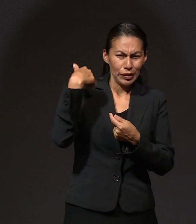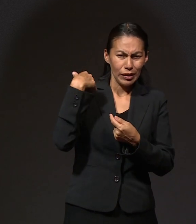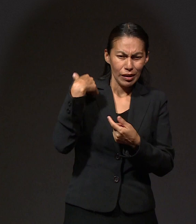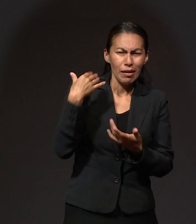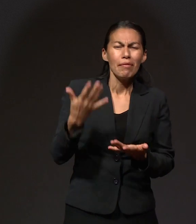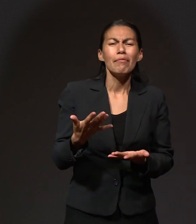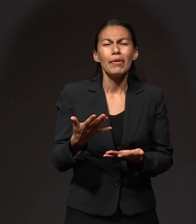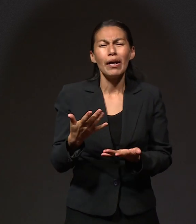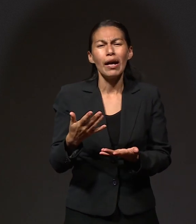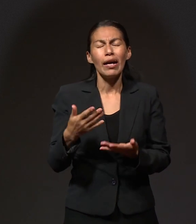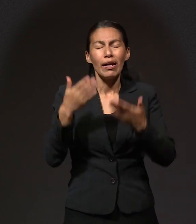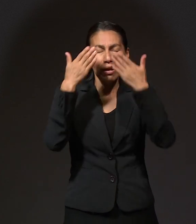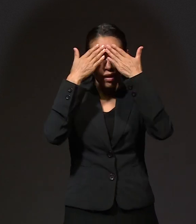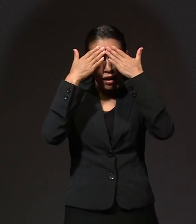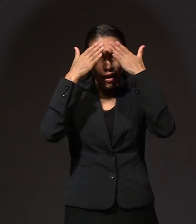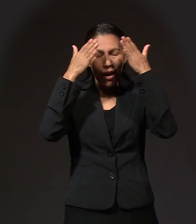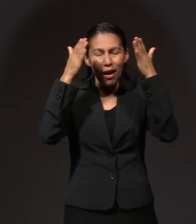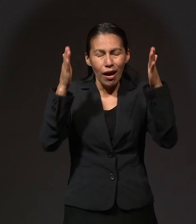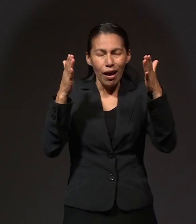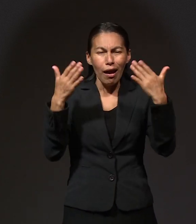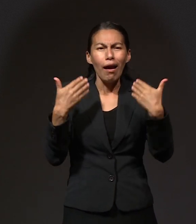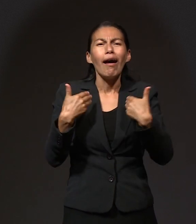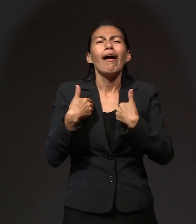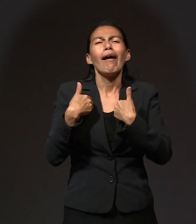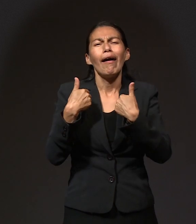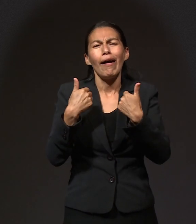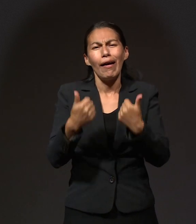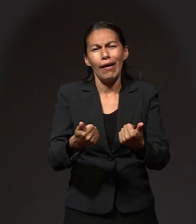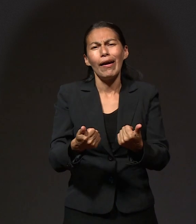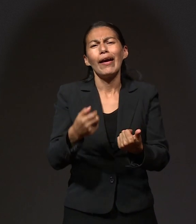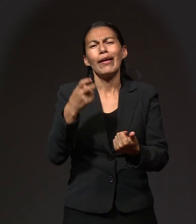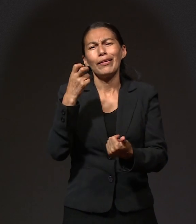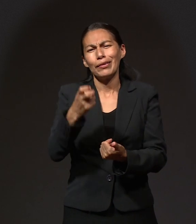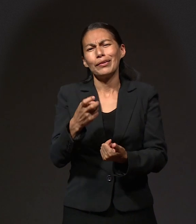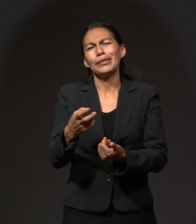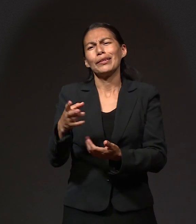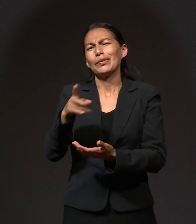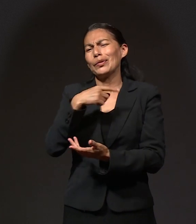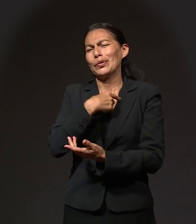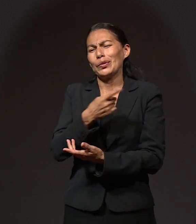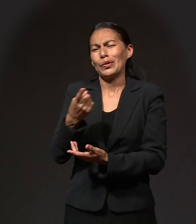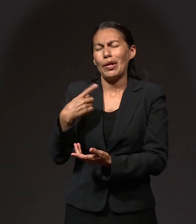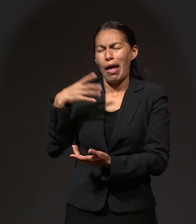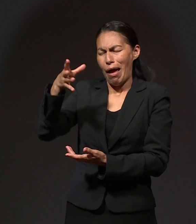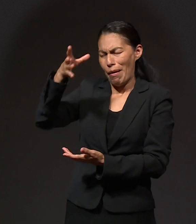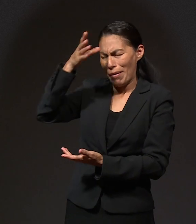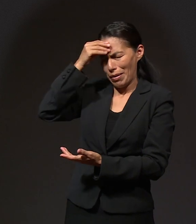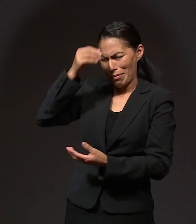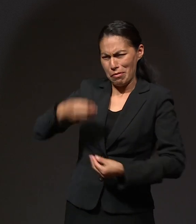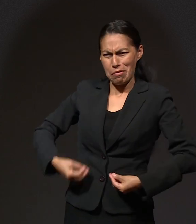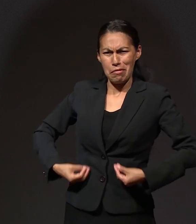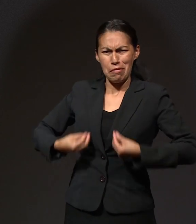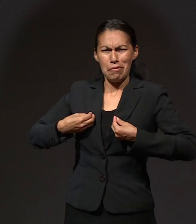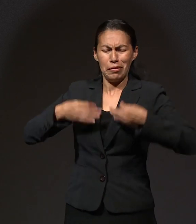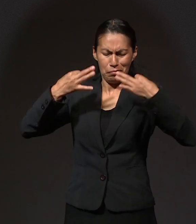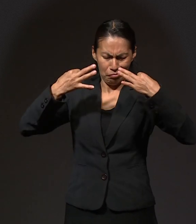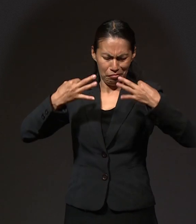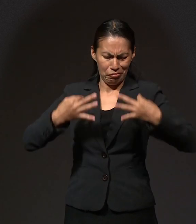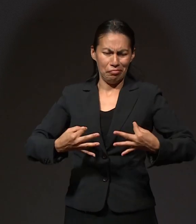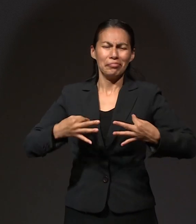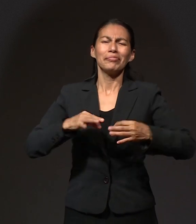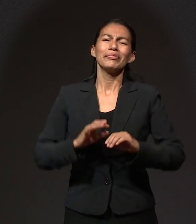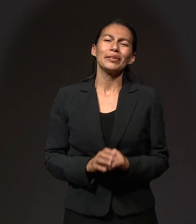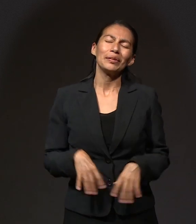nos habla y a través del entendimiento ilumina nuestro camino y nuestra manera de vivir se